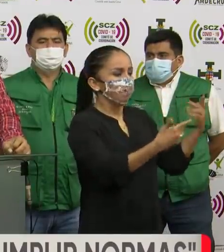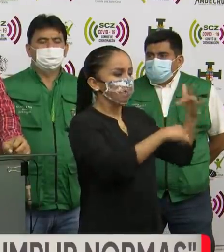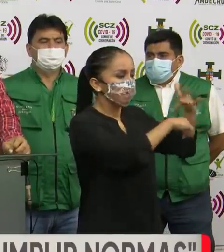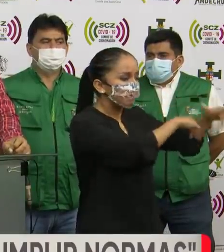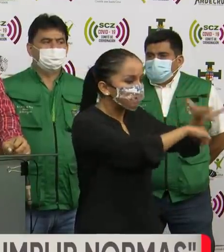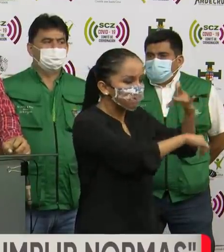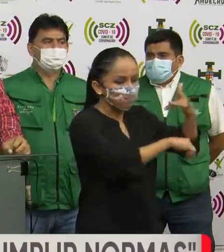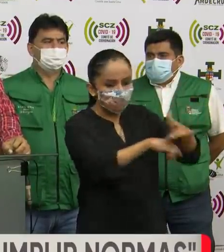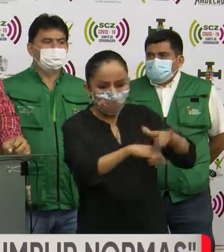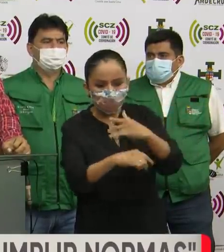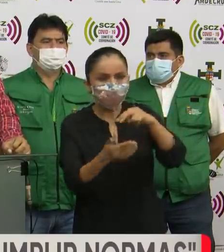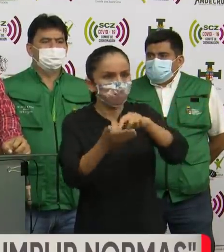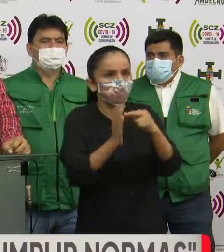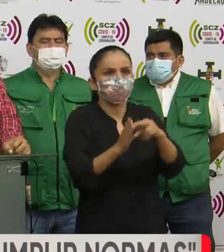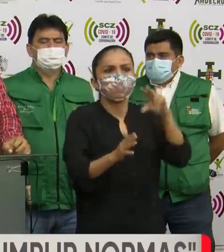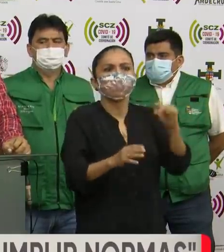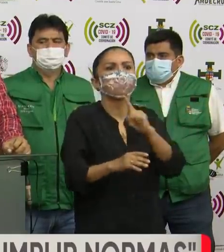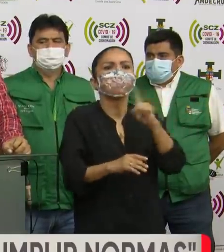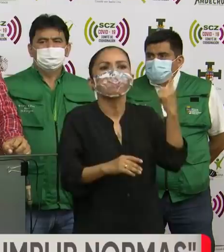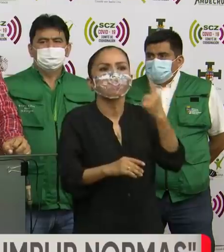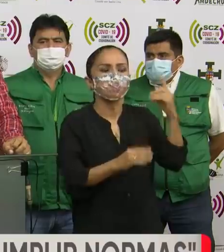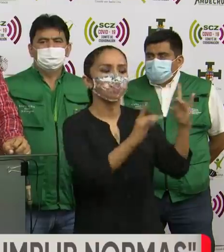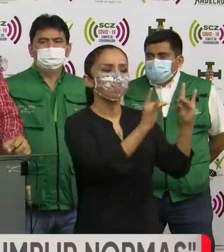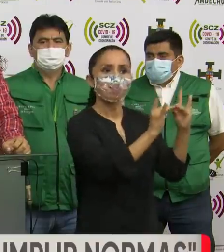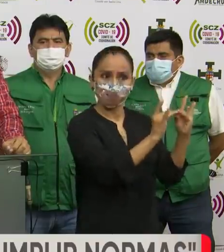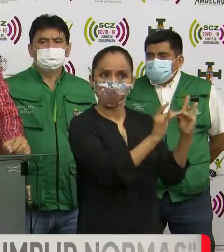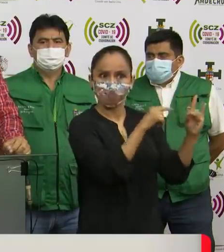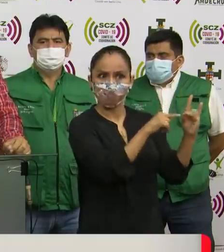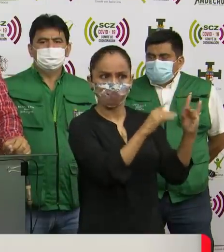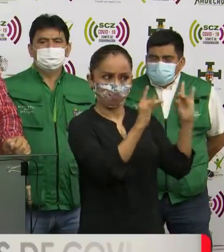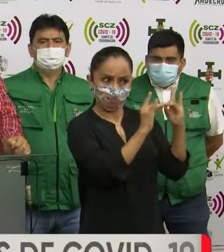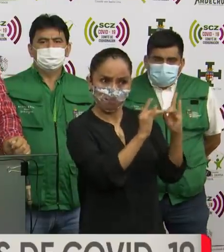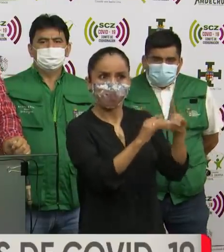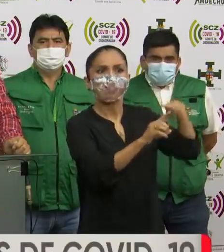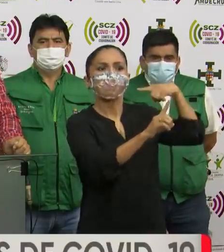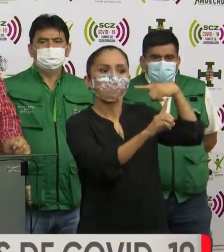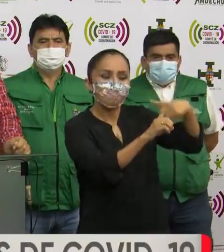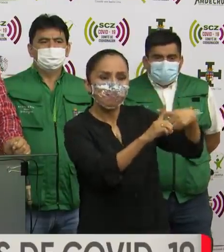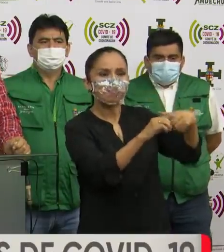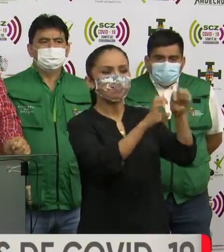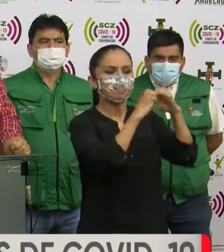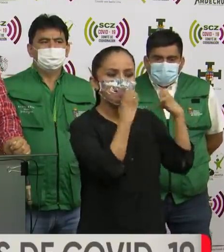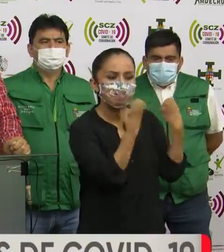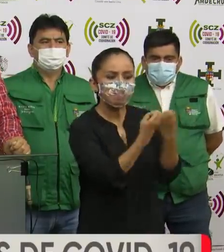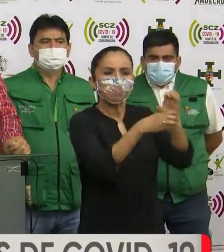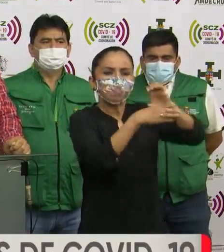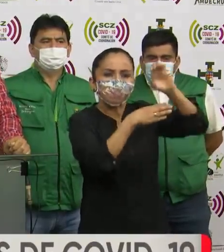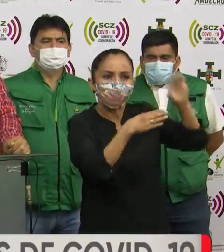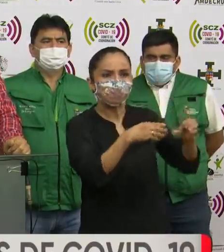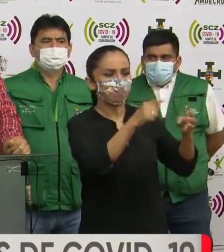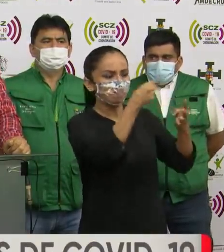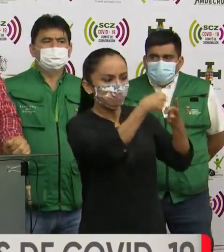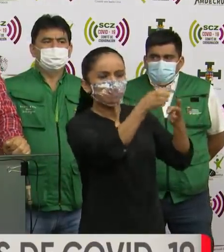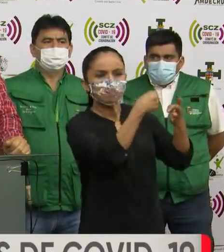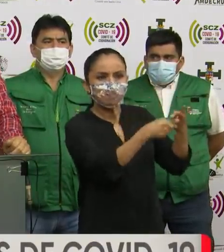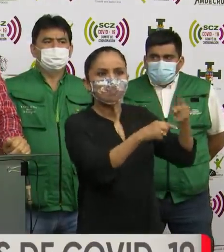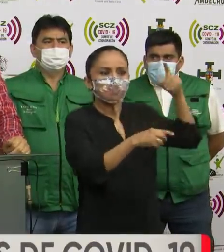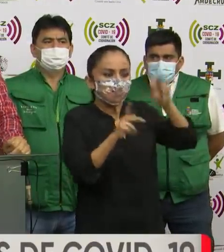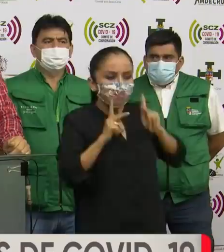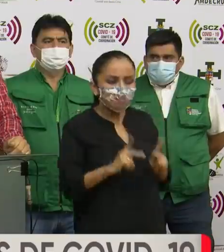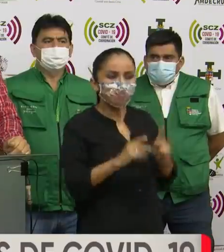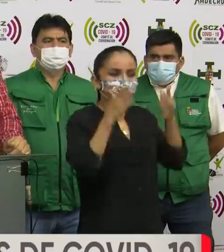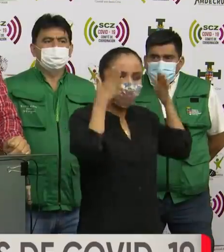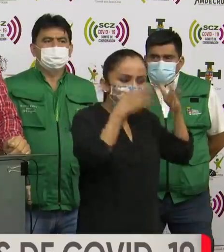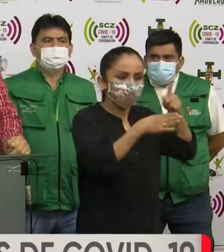en lo paulatino implica no solamente tener una cama, implica también tener el equipamiento suficiente y implica también tener